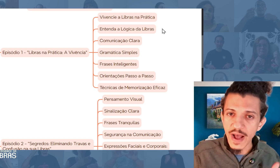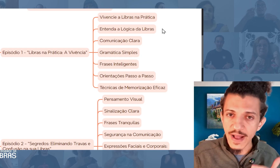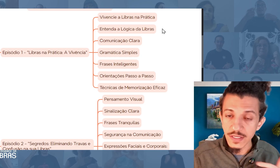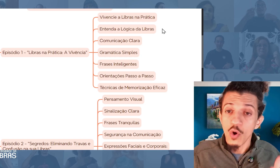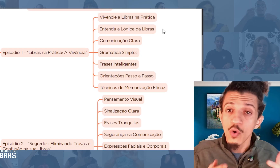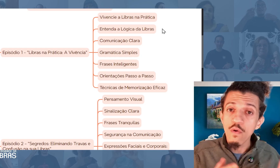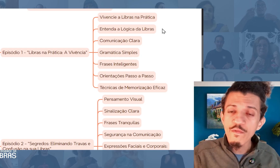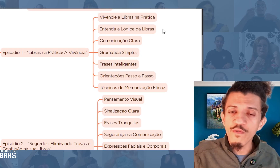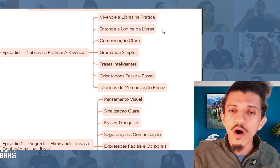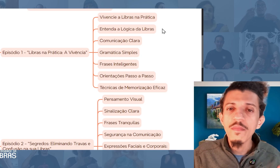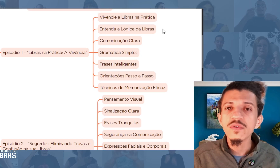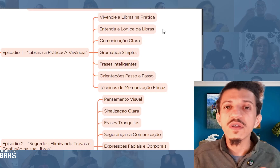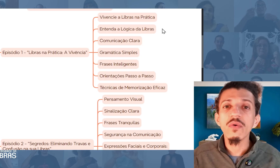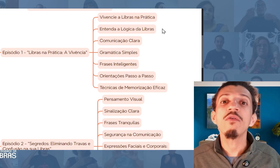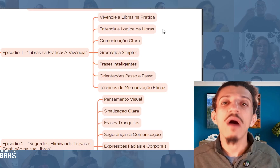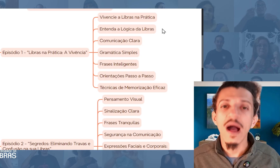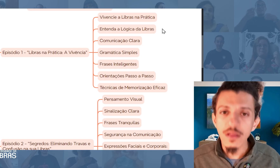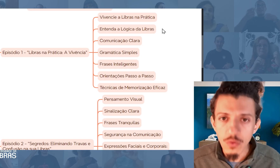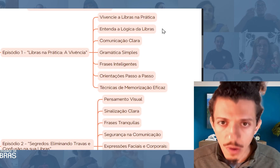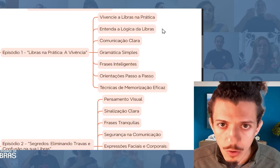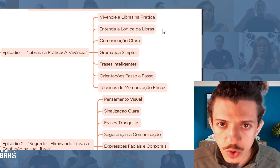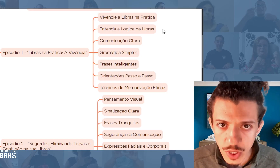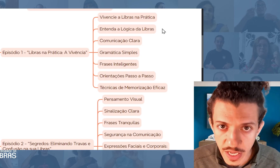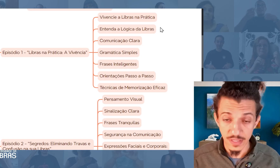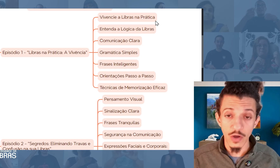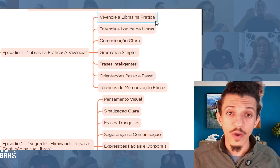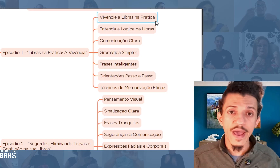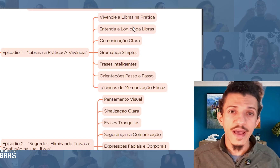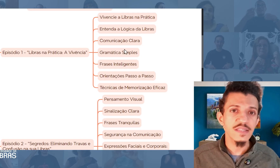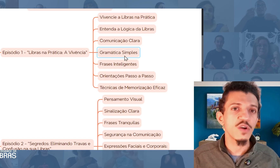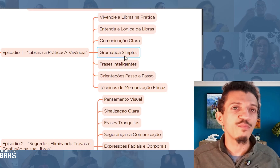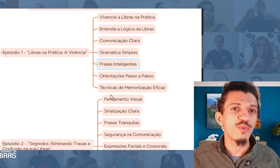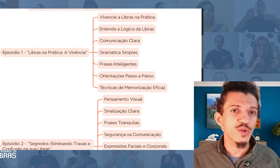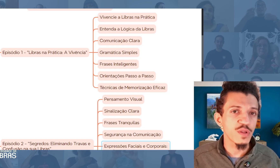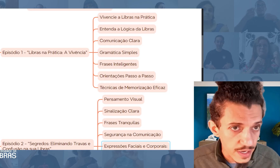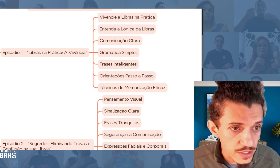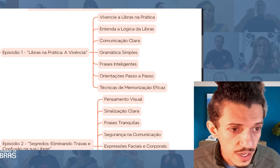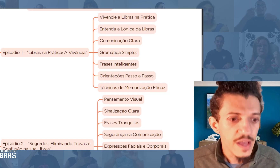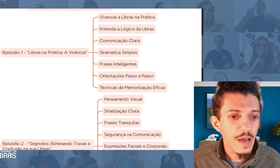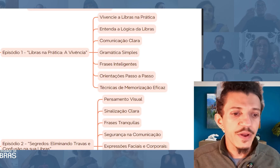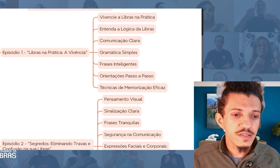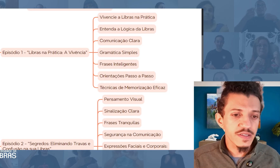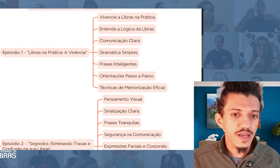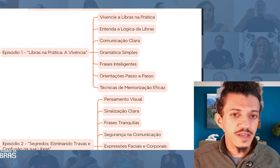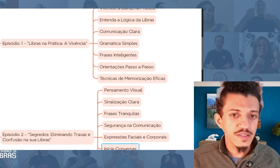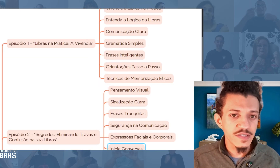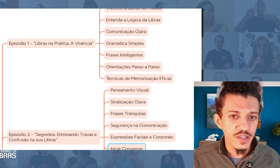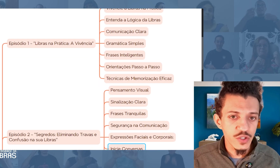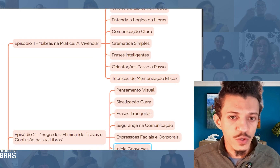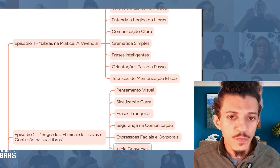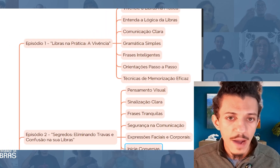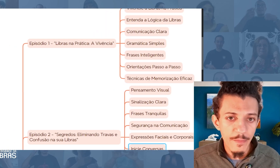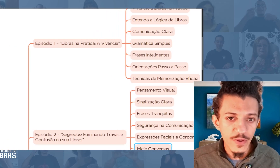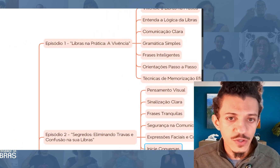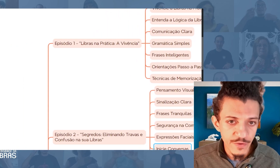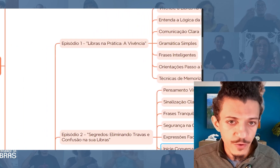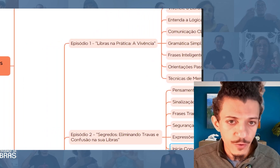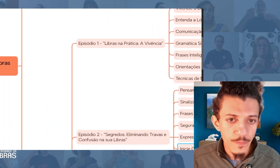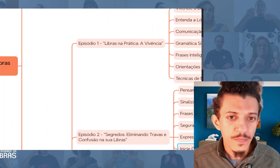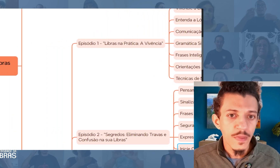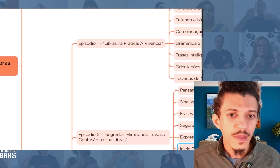práticas conforme o seu nível atual de Libras. Então, esse é um ponto importante e é por isso que existe o mapa de